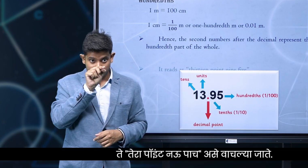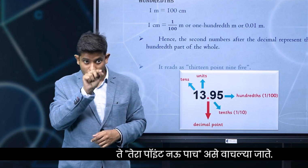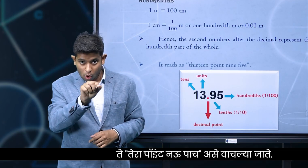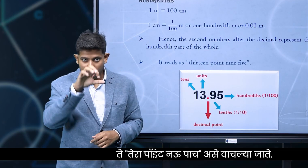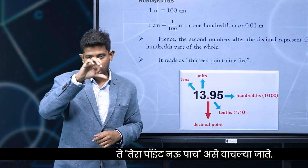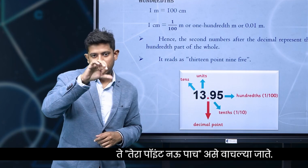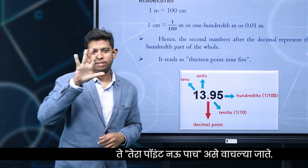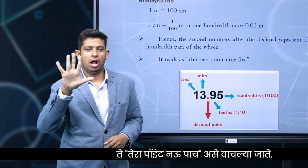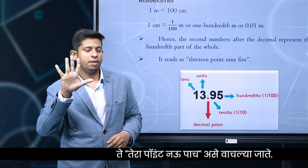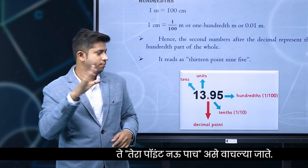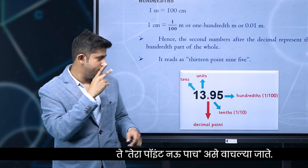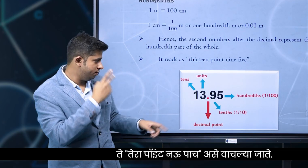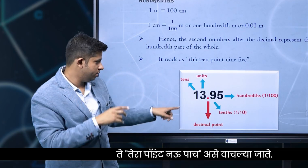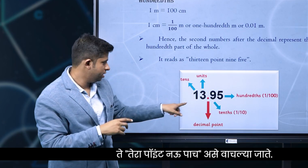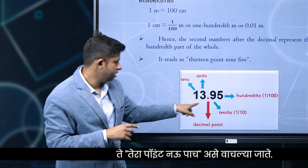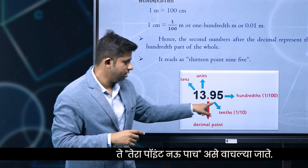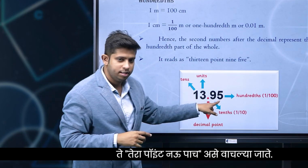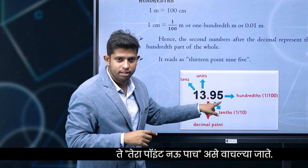13.95 असे वाचल्या जाते.